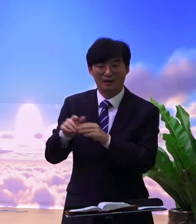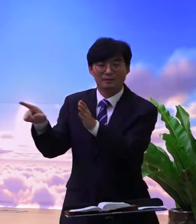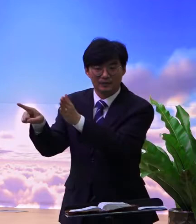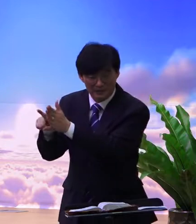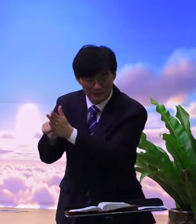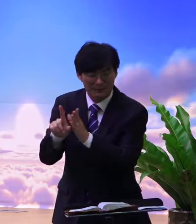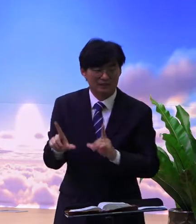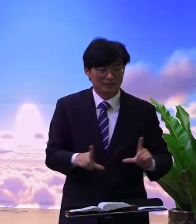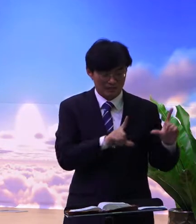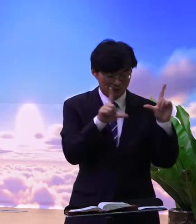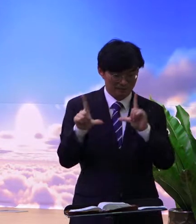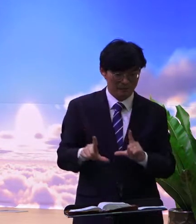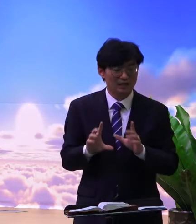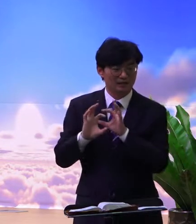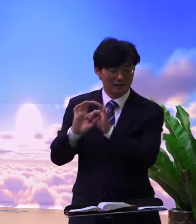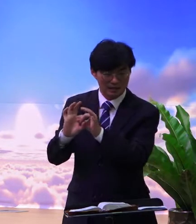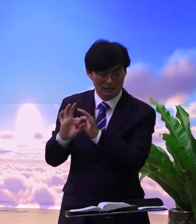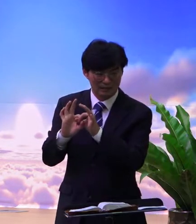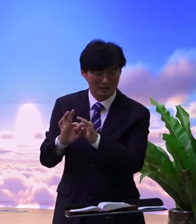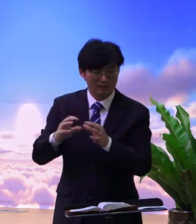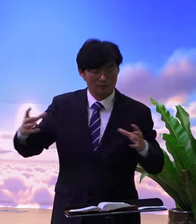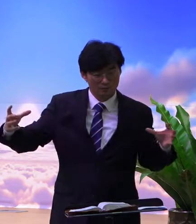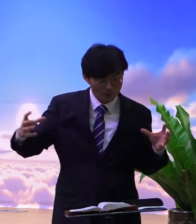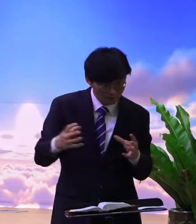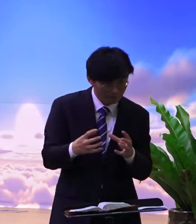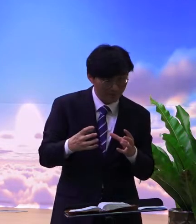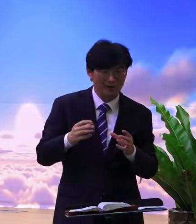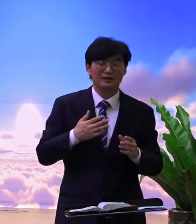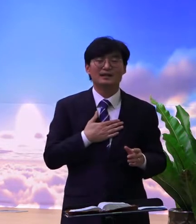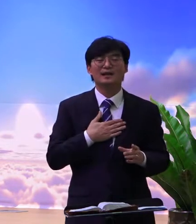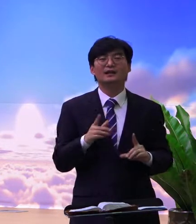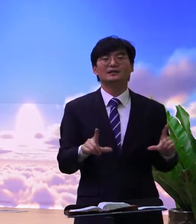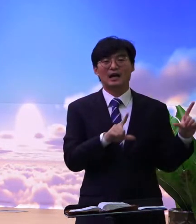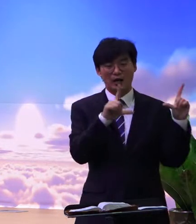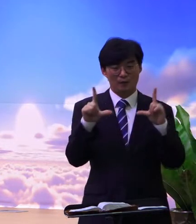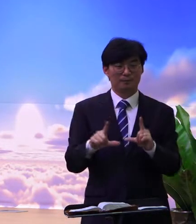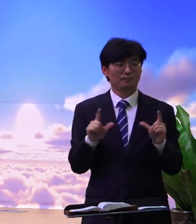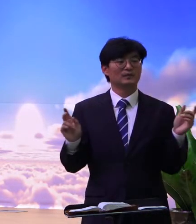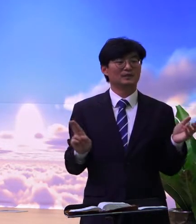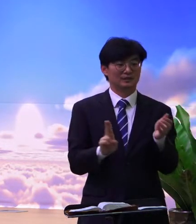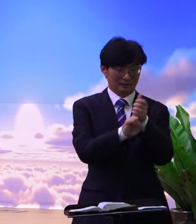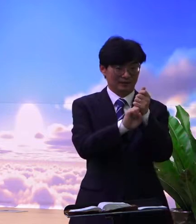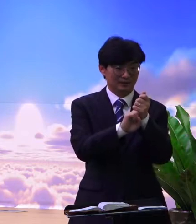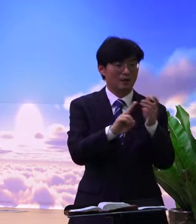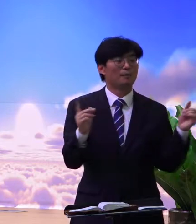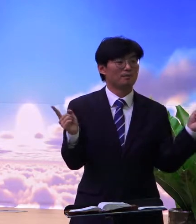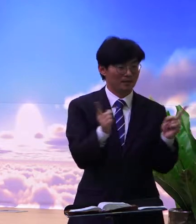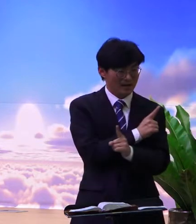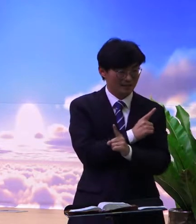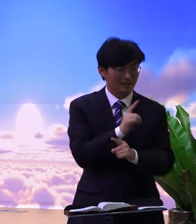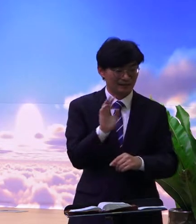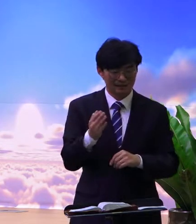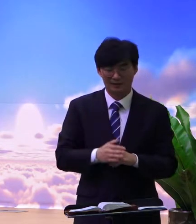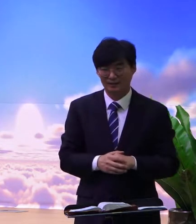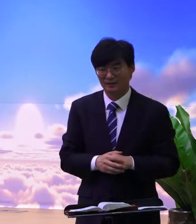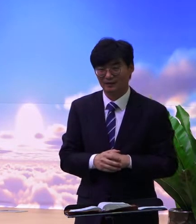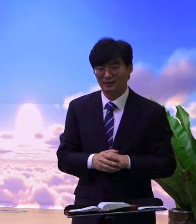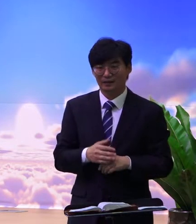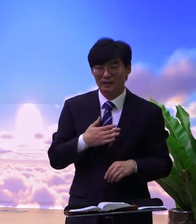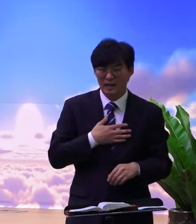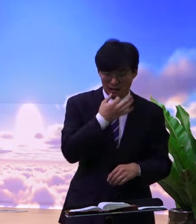기적을 행하신다는 것이 믿어지면 내가 어떤 상황이 있어도 하나님을 찬양할 수